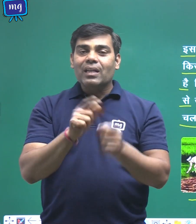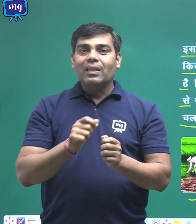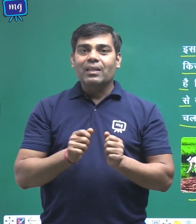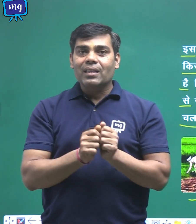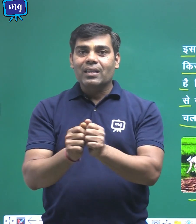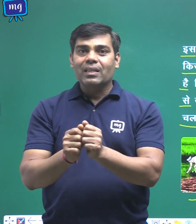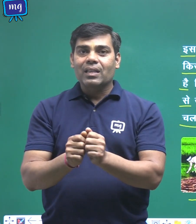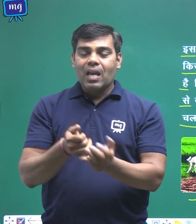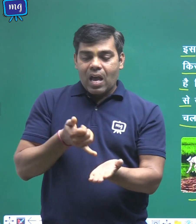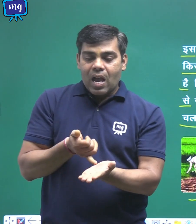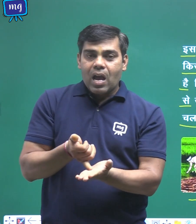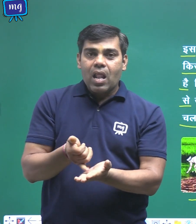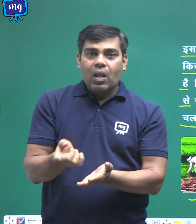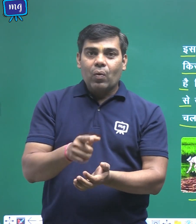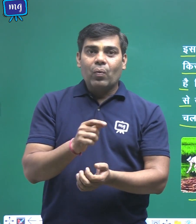हल को